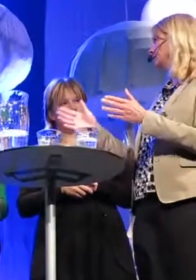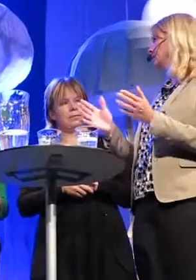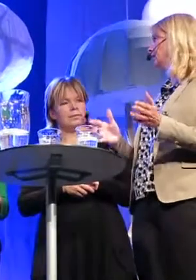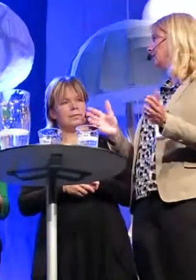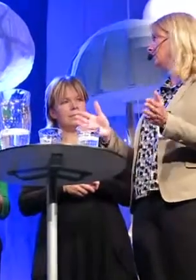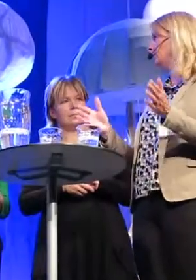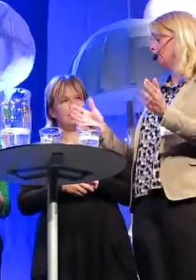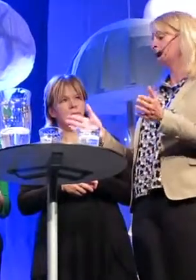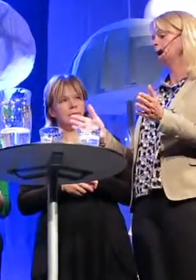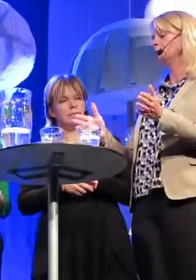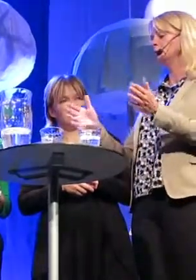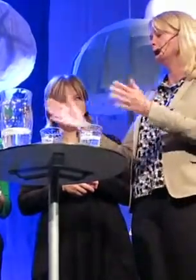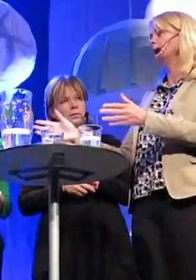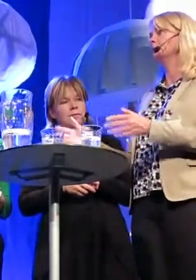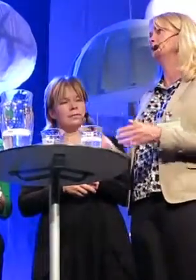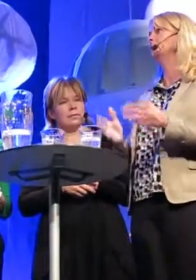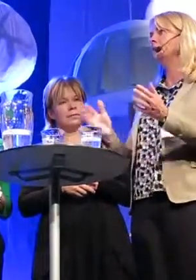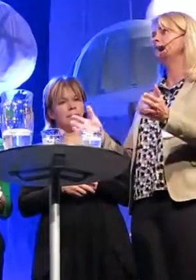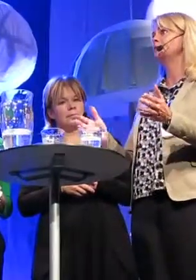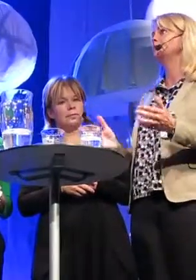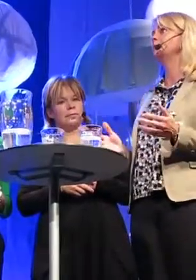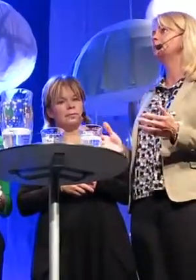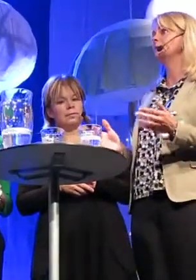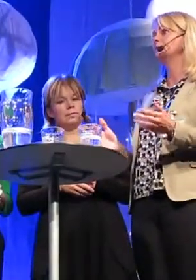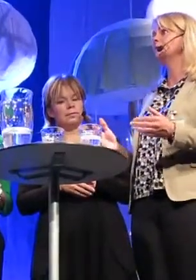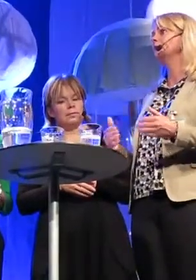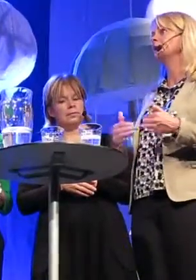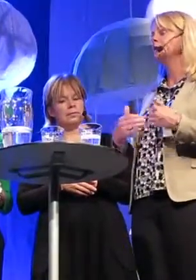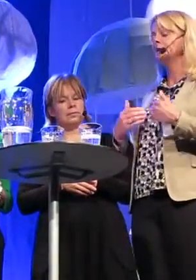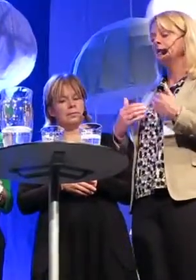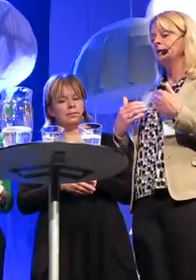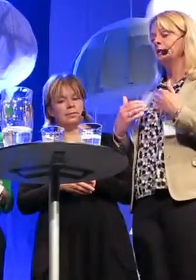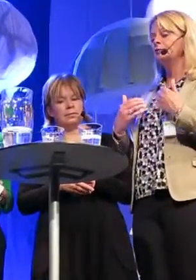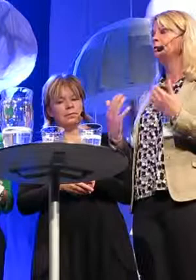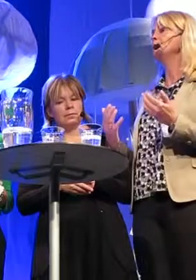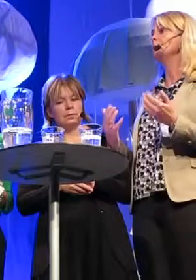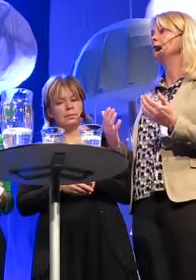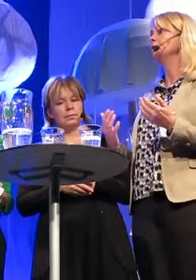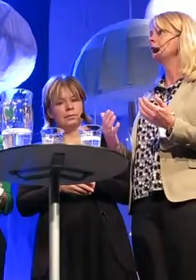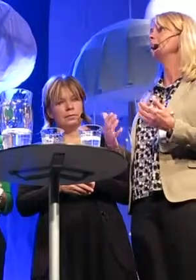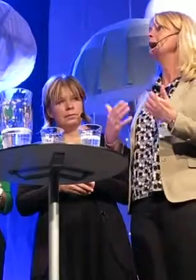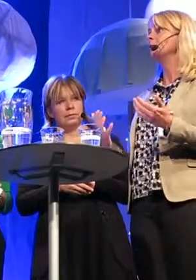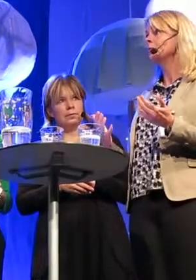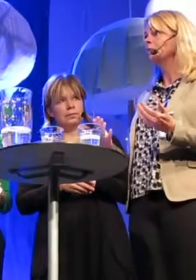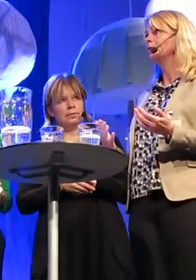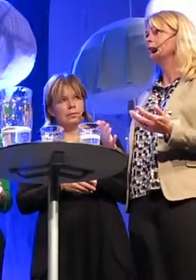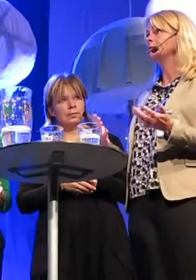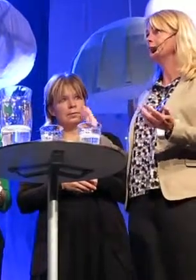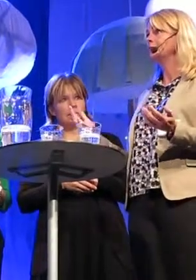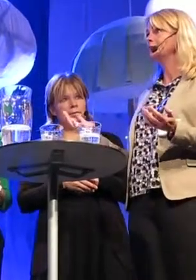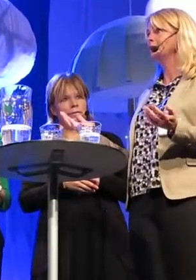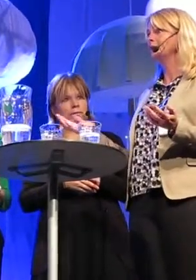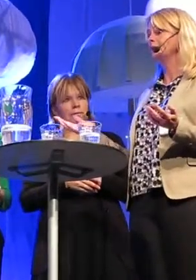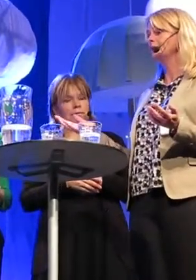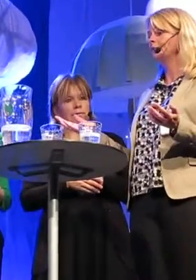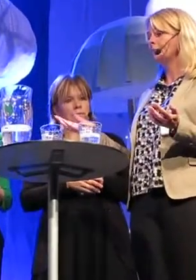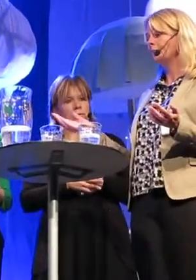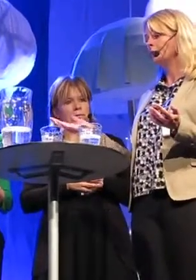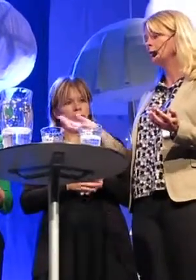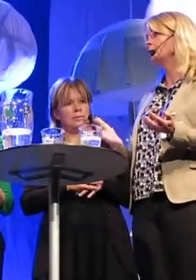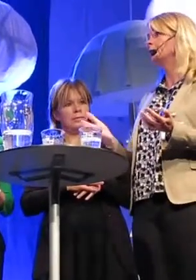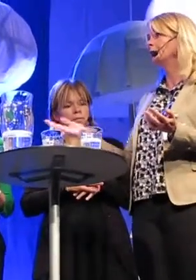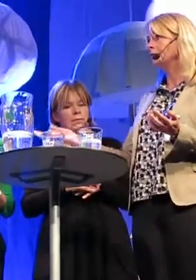inte ersätter ett miljöproblem mot ett annat. Att vi till exempel inte tillverkar förnybar diesel av palmolja som vi vet leder